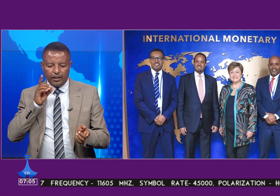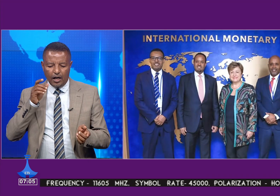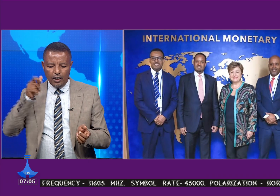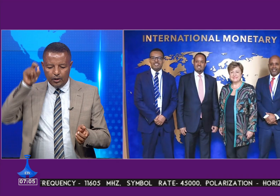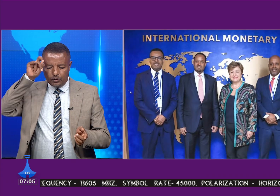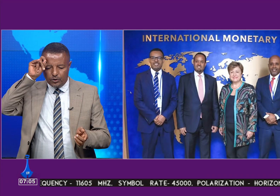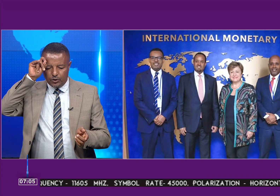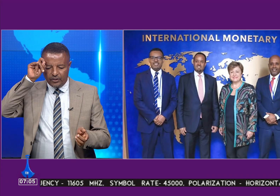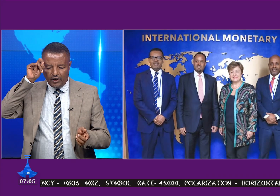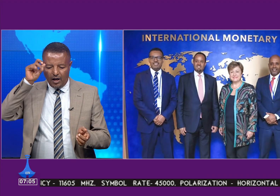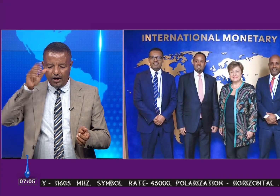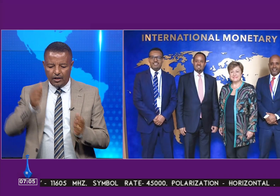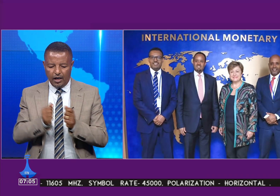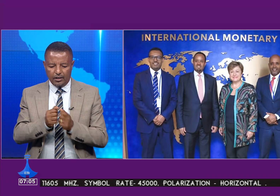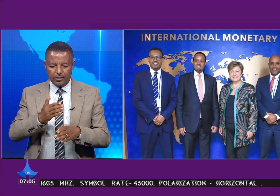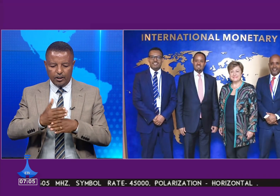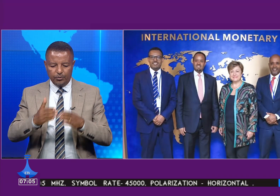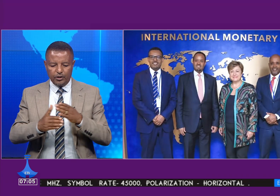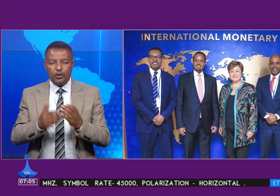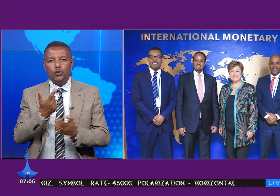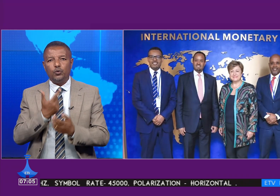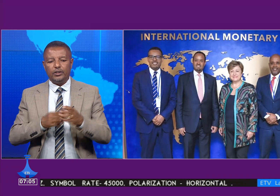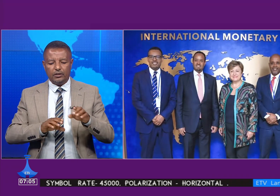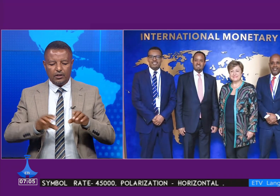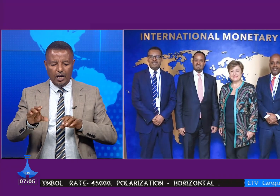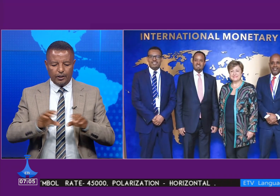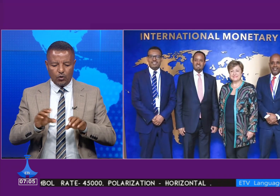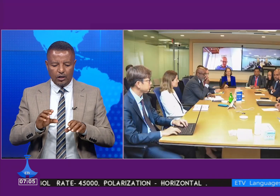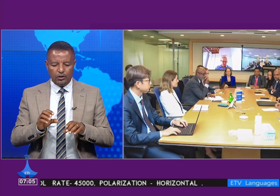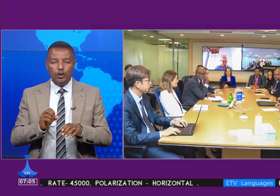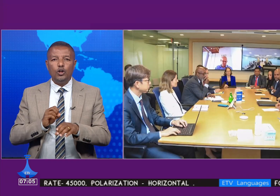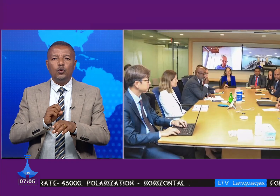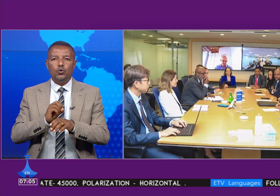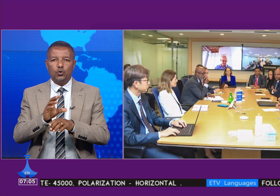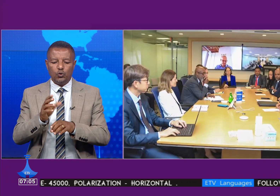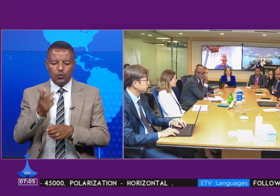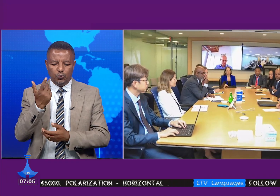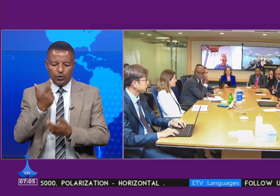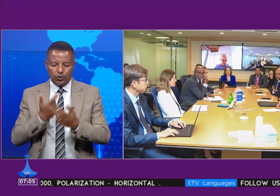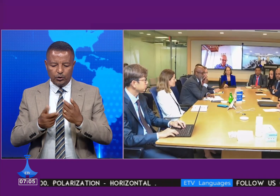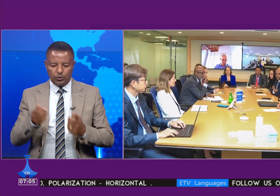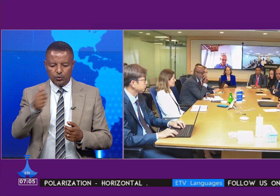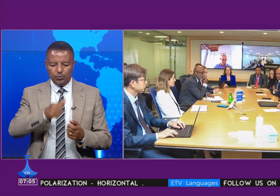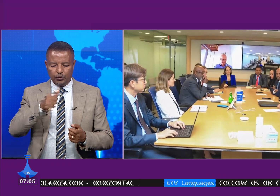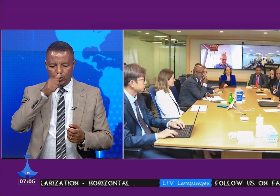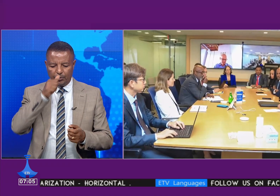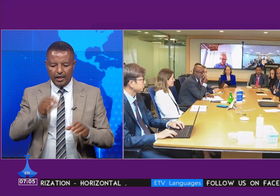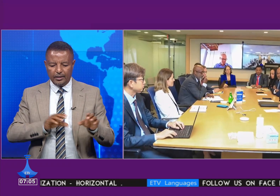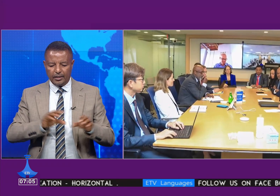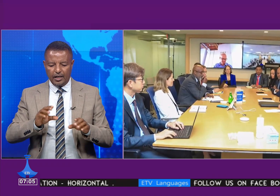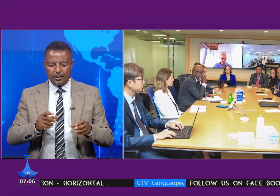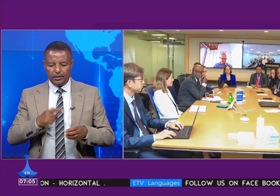ክሪስታሊና ጆርጂቫ ጋር ገንቢ ውይይት አድርጓል። ልኡኩ በውይይቱ